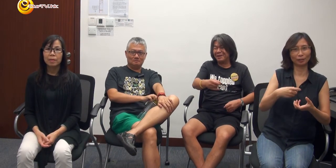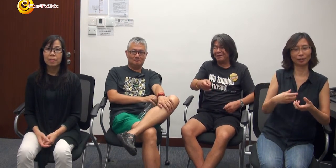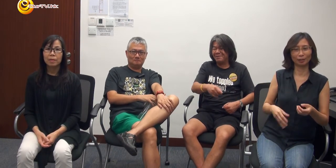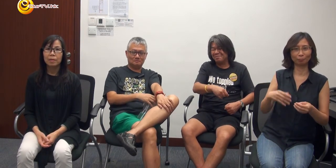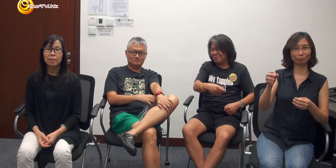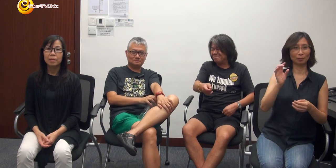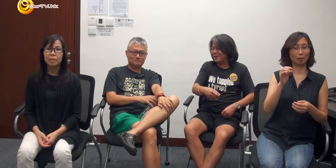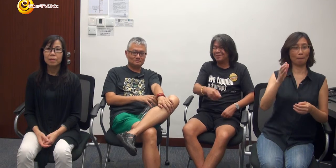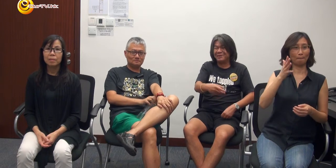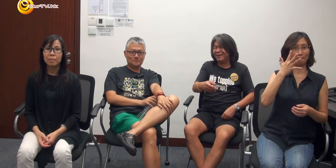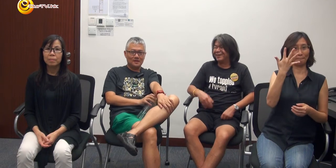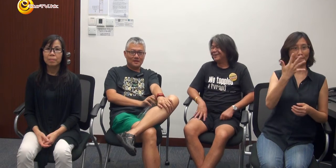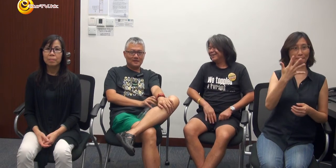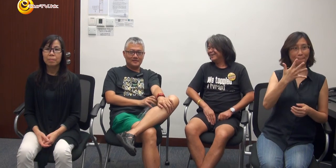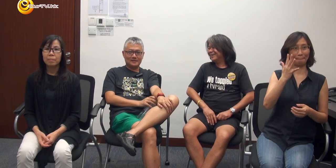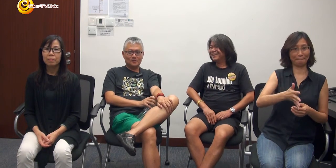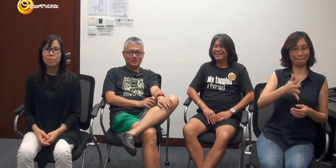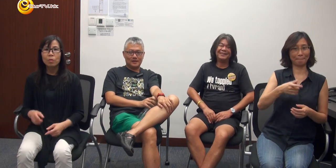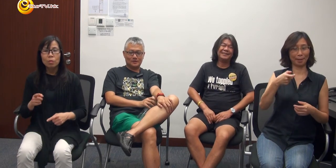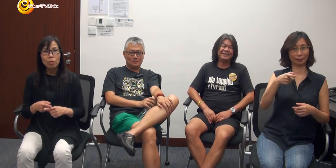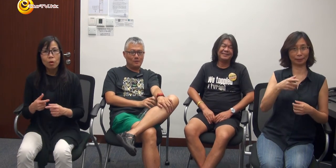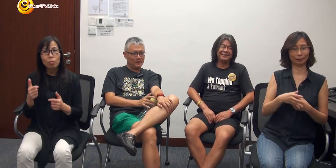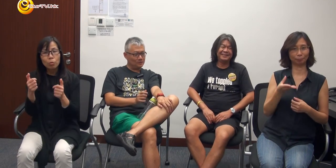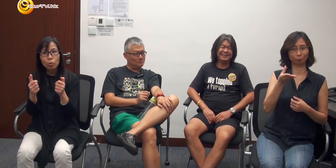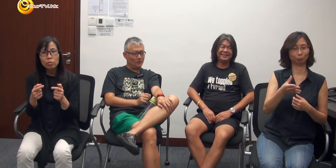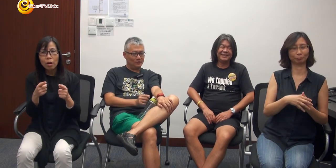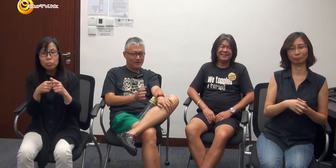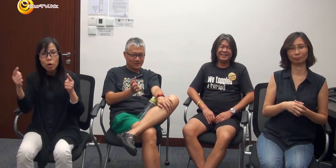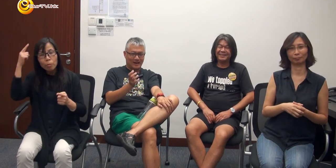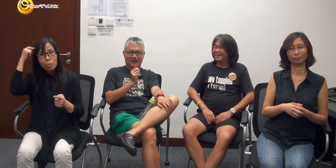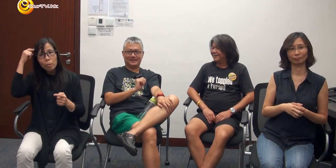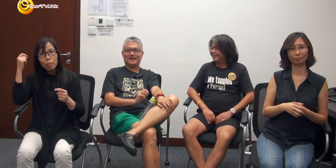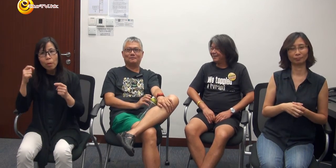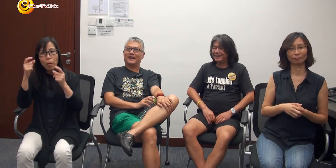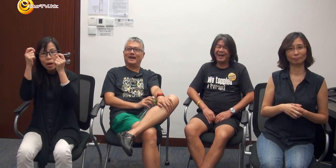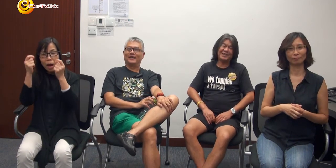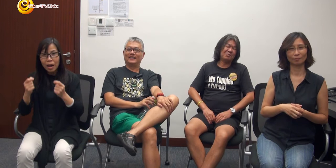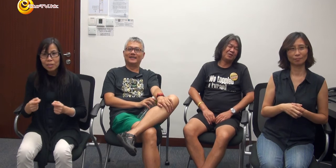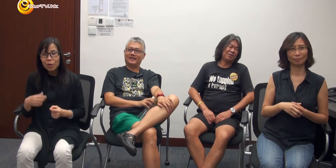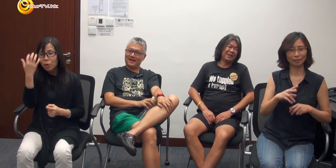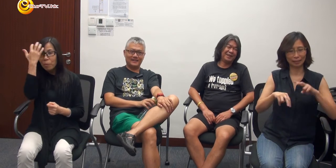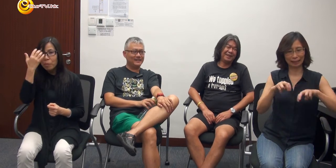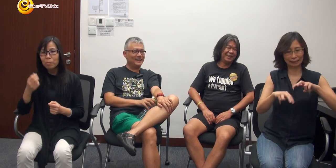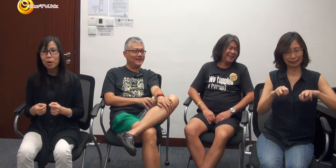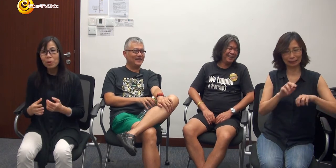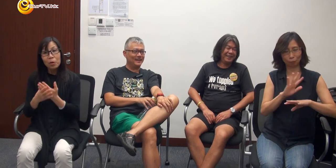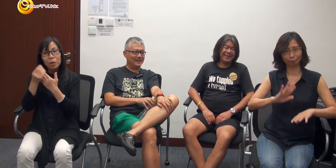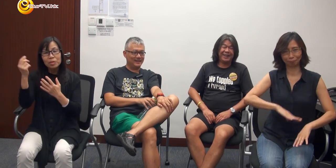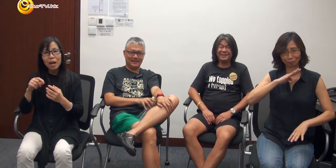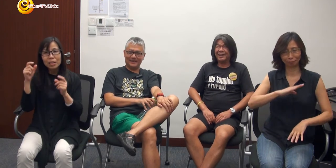買5蚊嘅都唔找啦。 其實真係多謝阿長毛幫我解咗夢，原來個茶字係咁解， 茶找不足 啊，係啊， 所